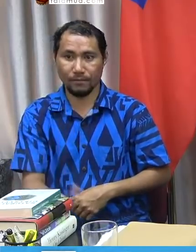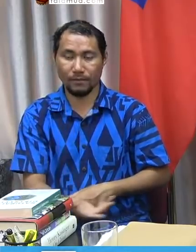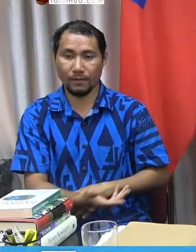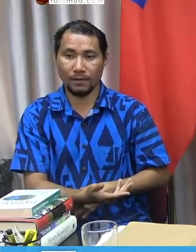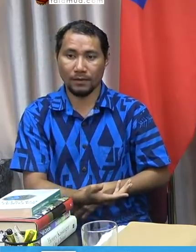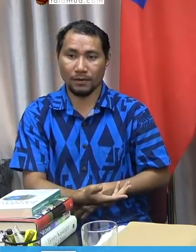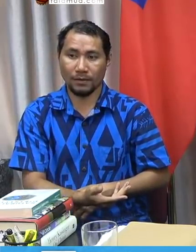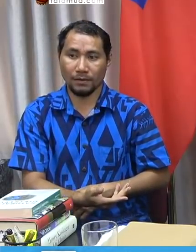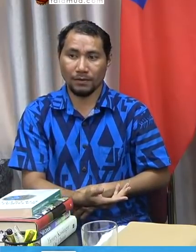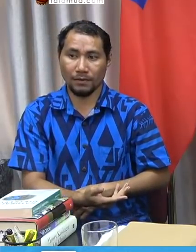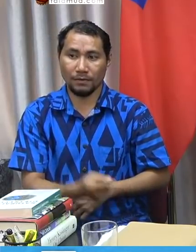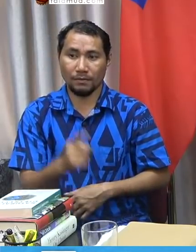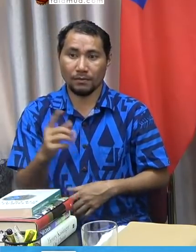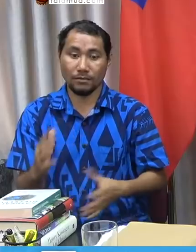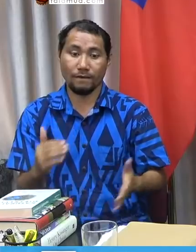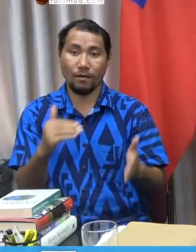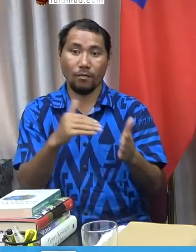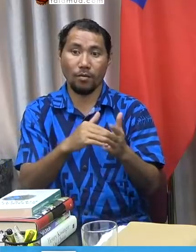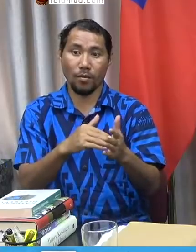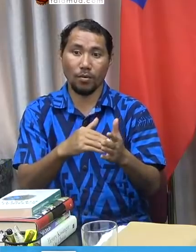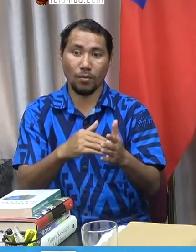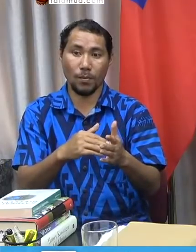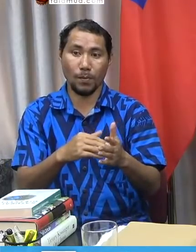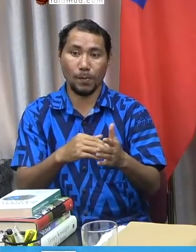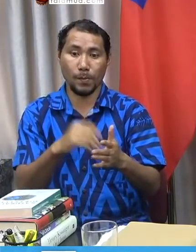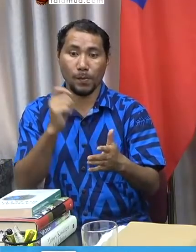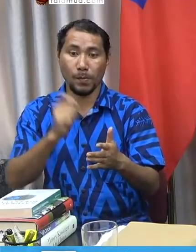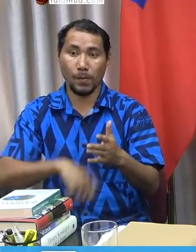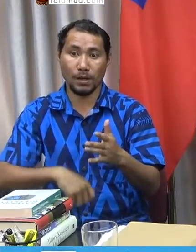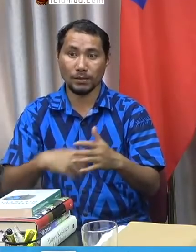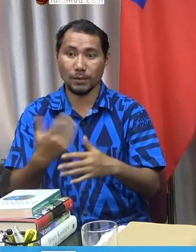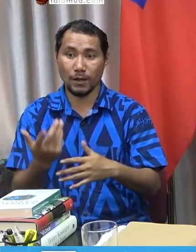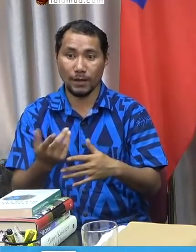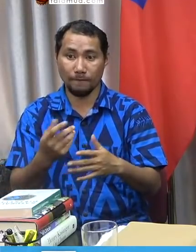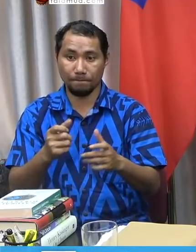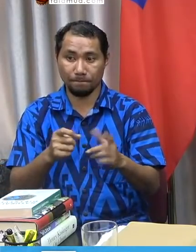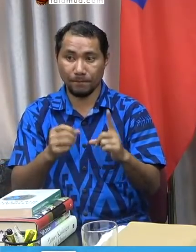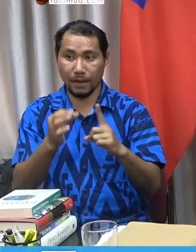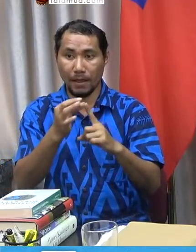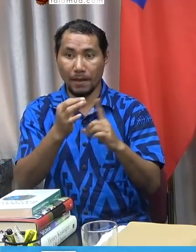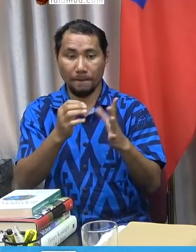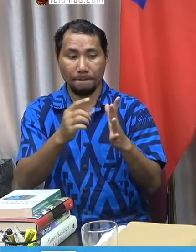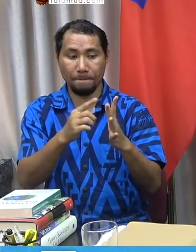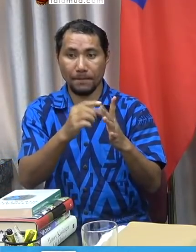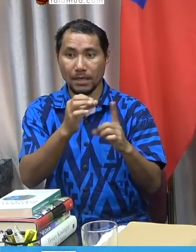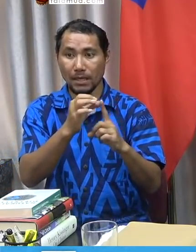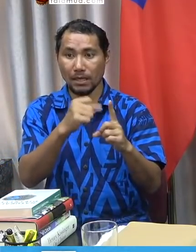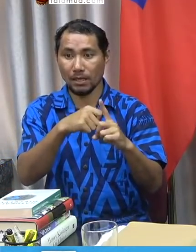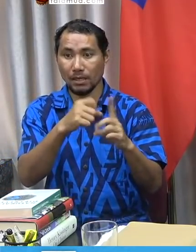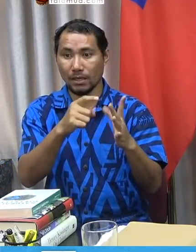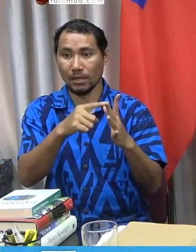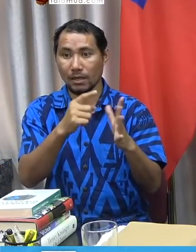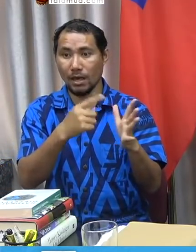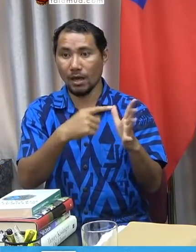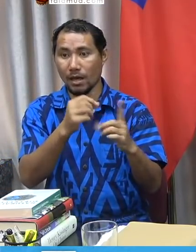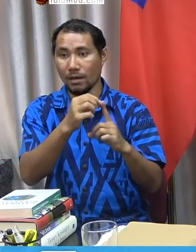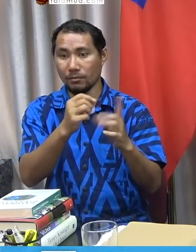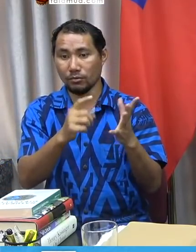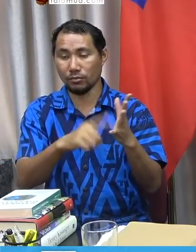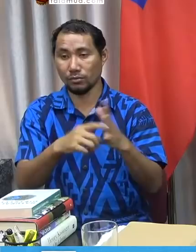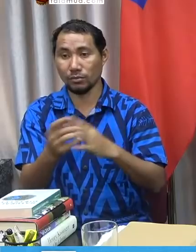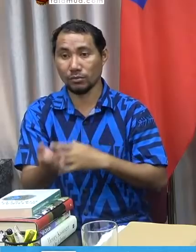o le vaenga whaapopo le tau o pikia e mau ai le tau o le Land Cruiser ai le au se tamai tupe o